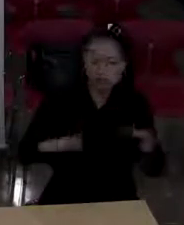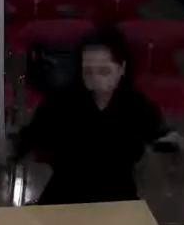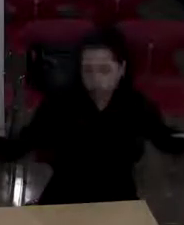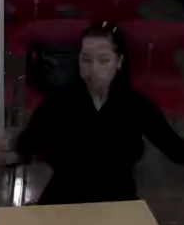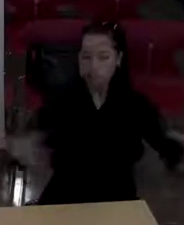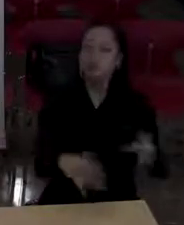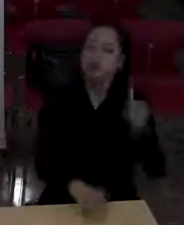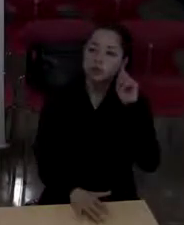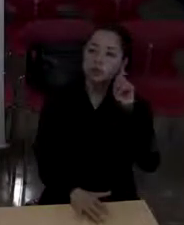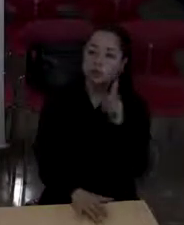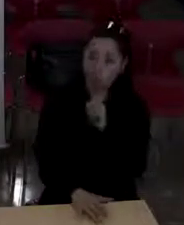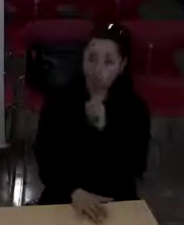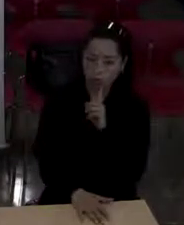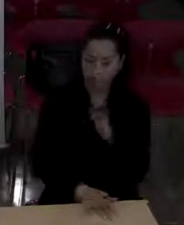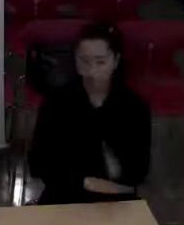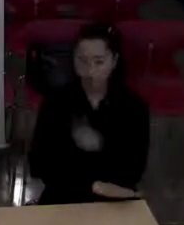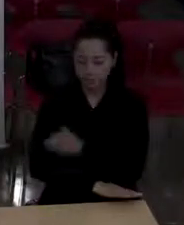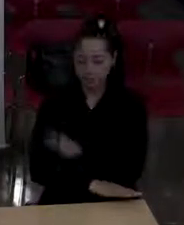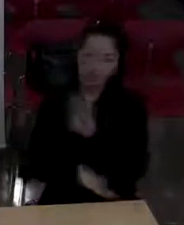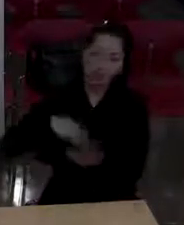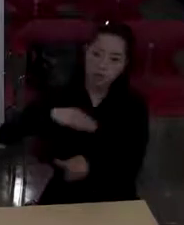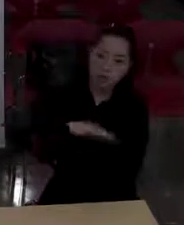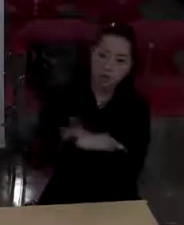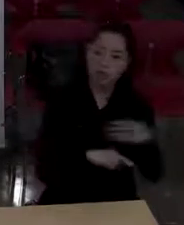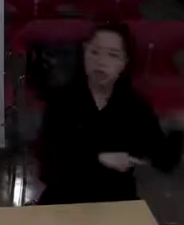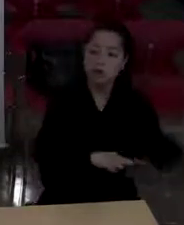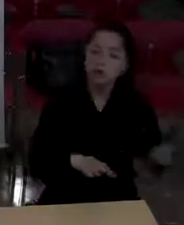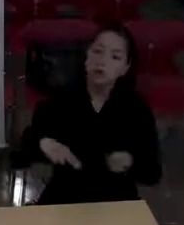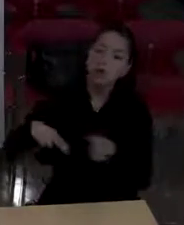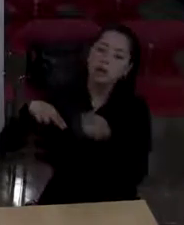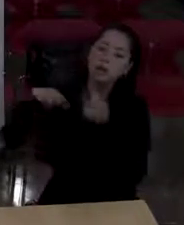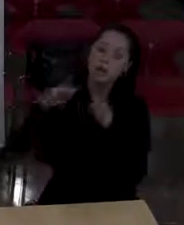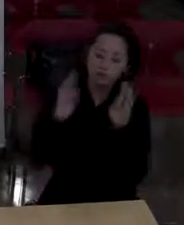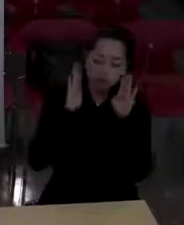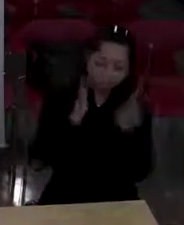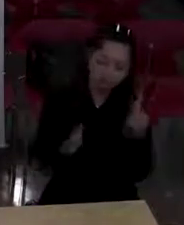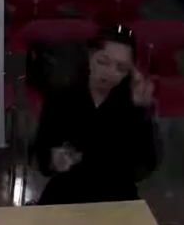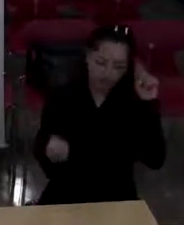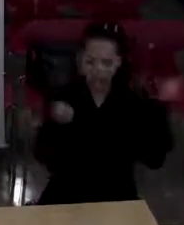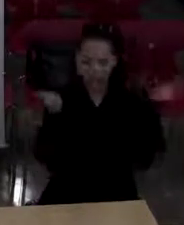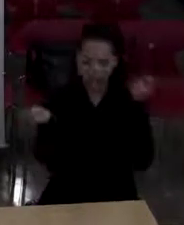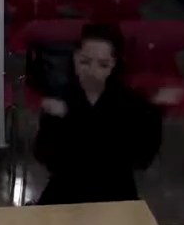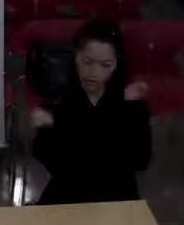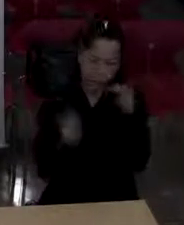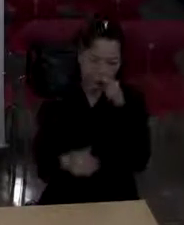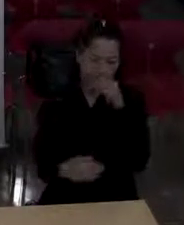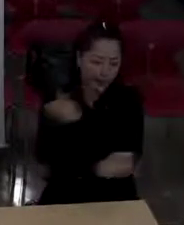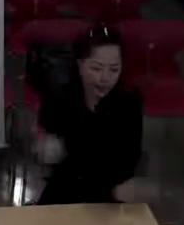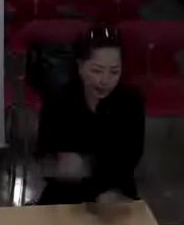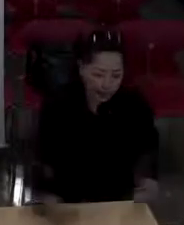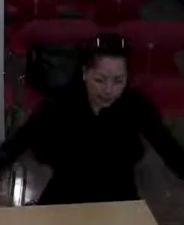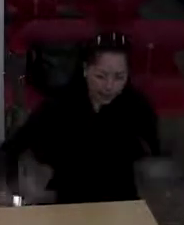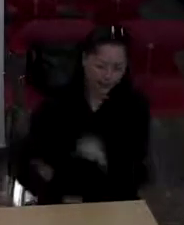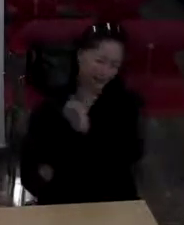el Ministerio de Educación bajo la estrategia de atención integral a la primera infancia, estrategia de 0 a